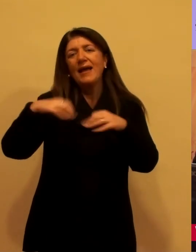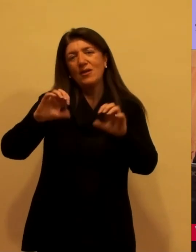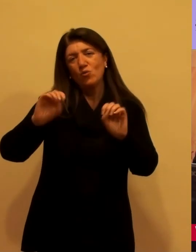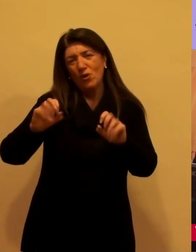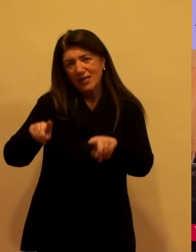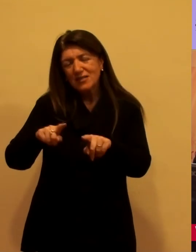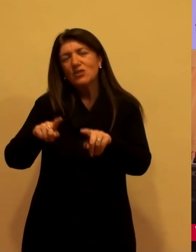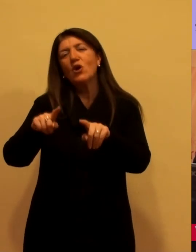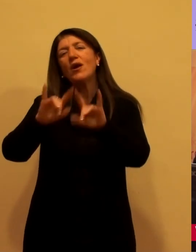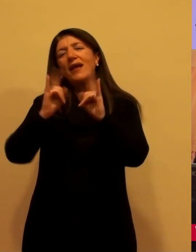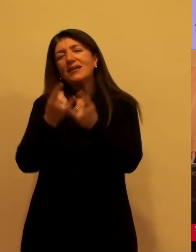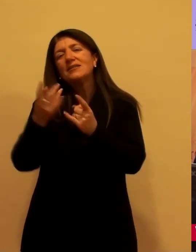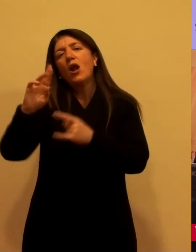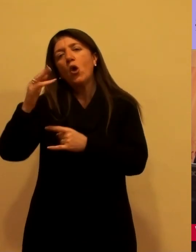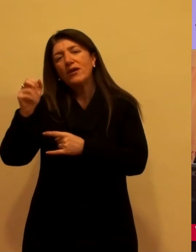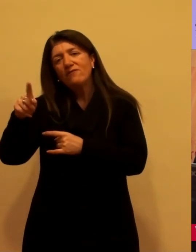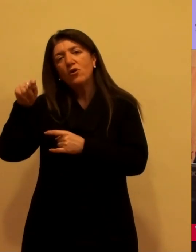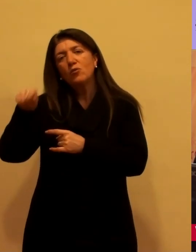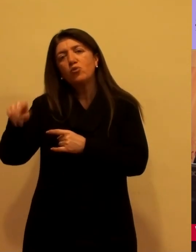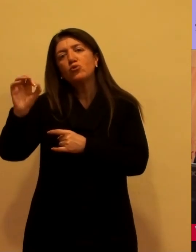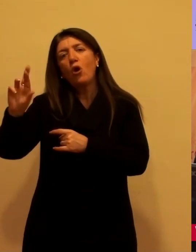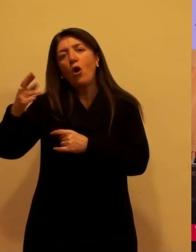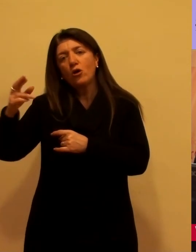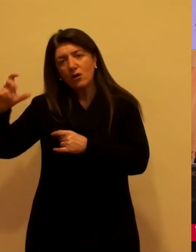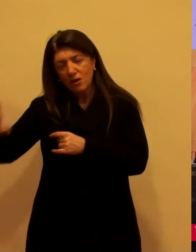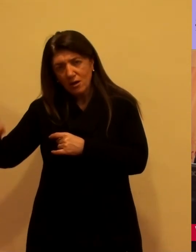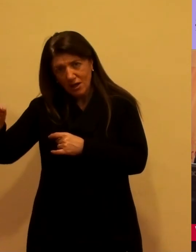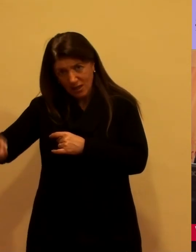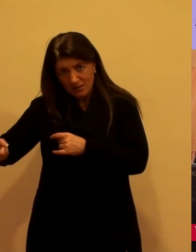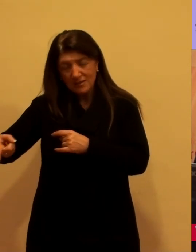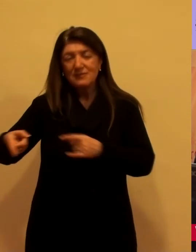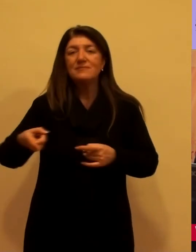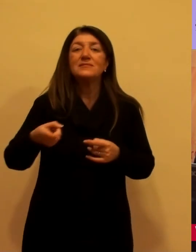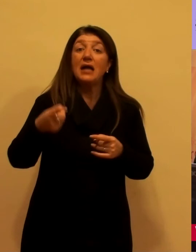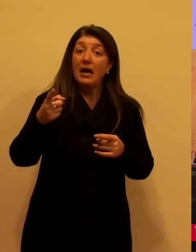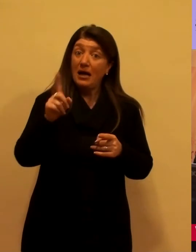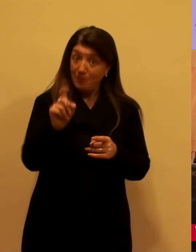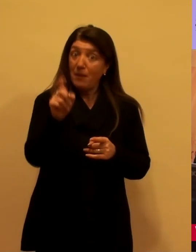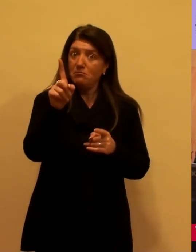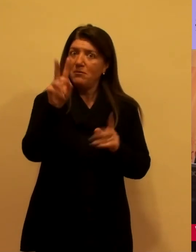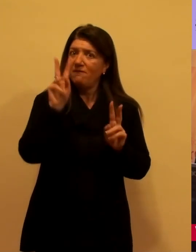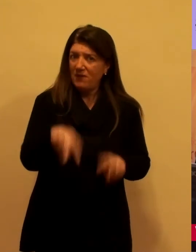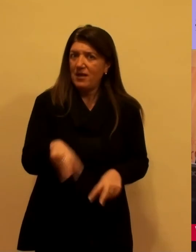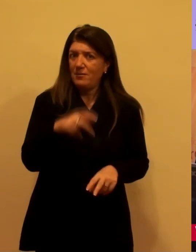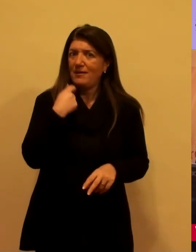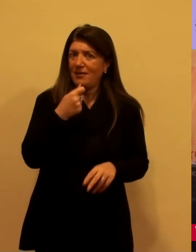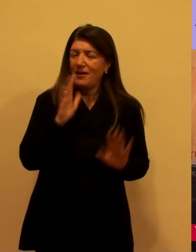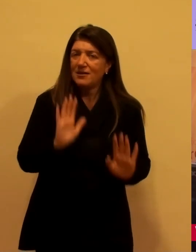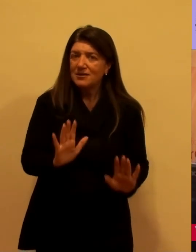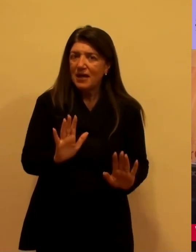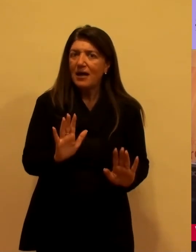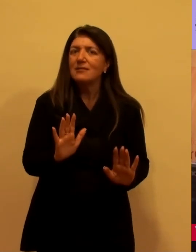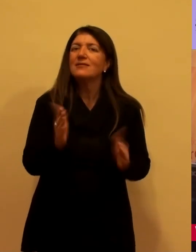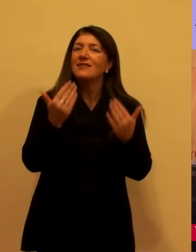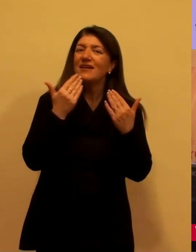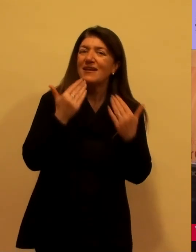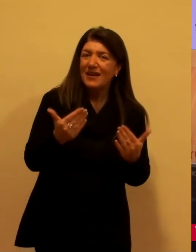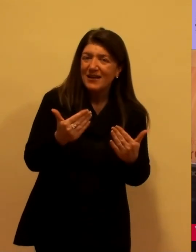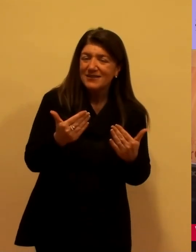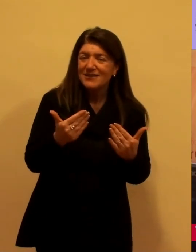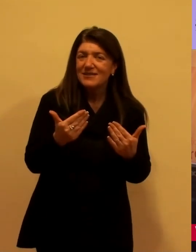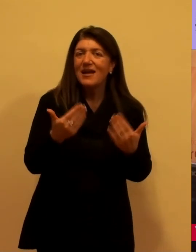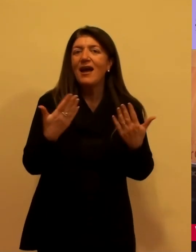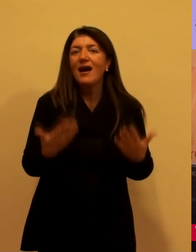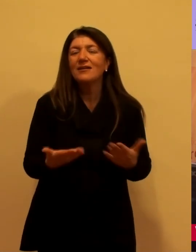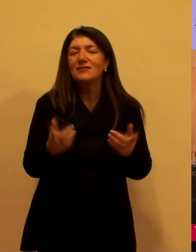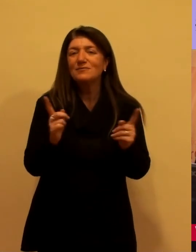educa@castellodirivoli.org. Perfetto, quindi cliccate perché sembra veramente interessante. Grazie. Noi facciamo un'altra breve pausa, ci ascoltiamo.